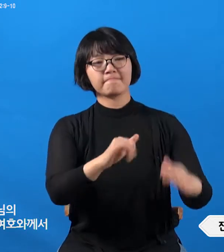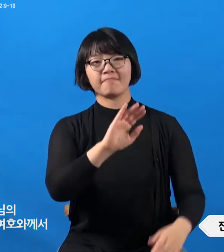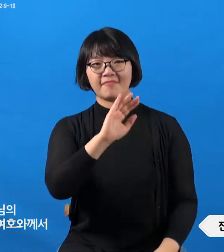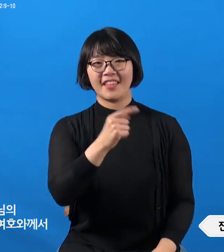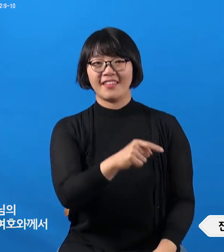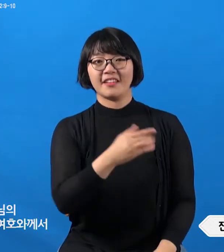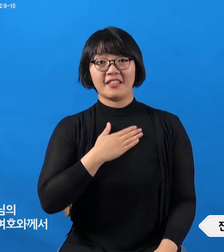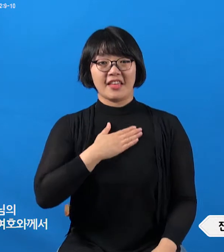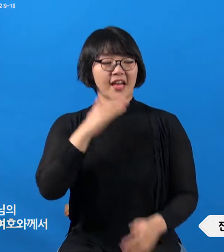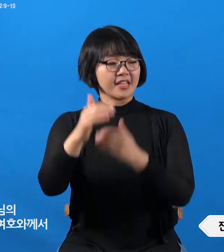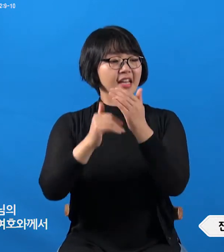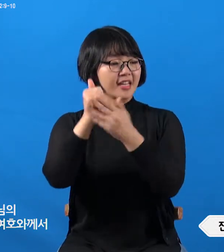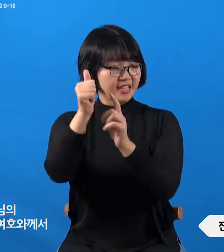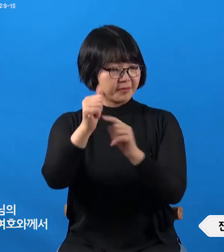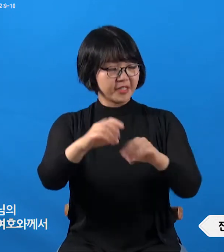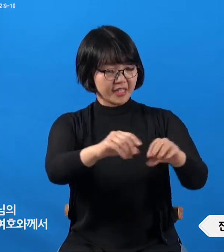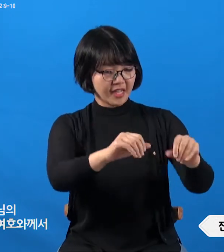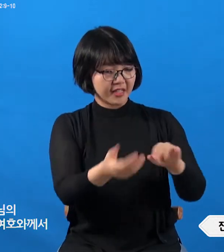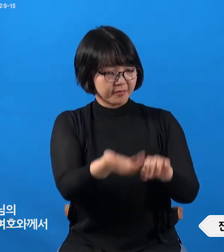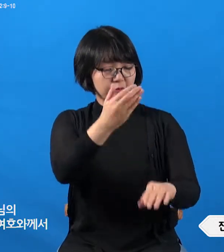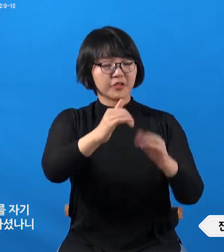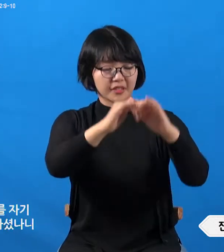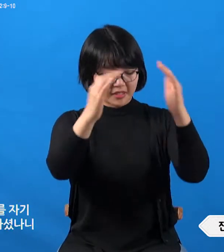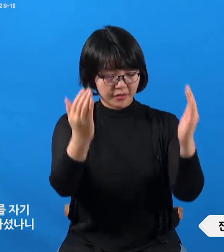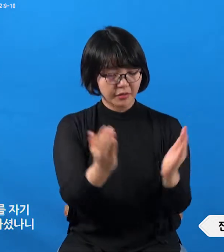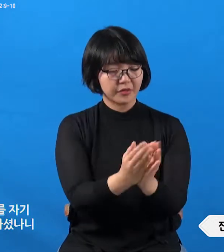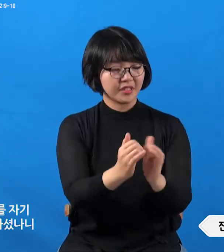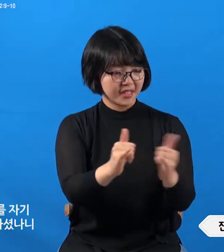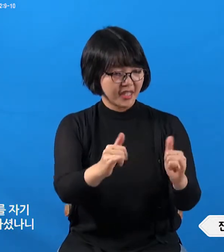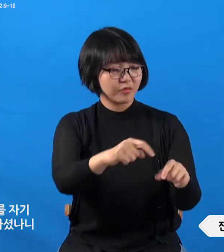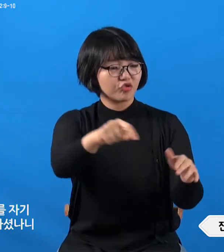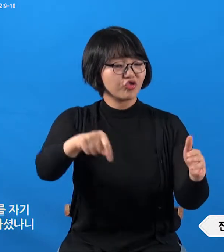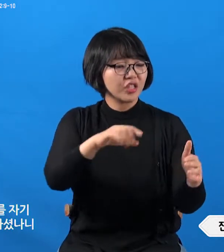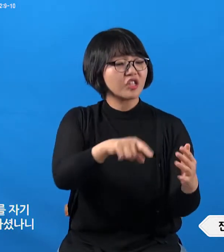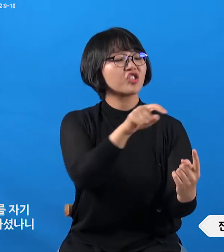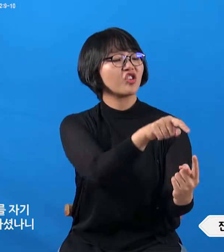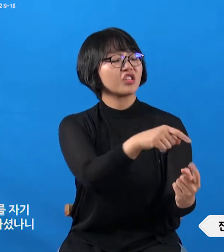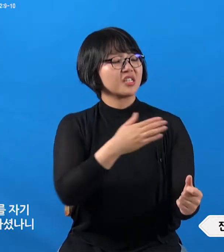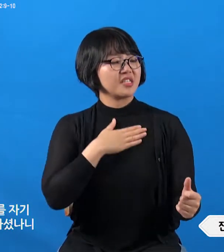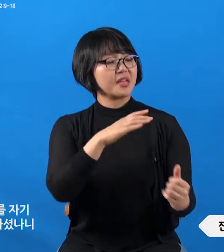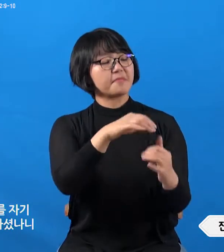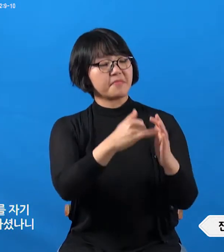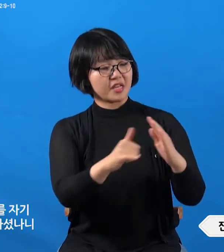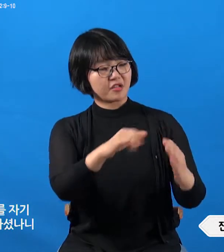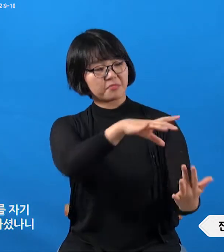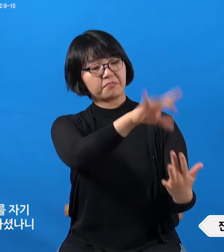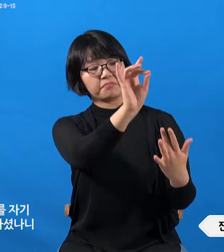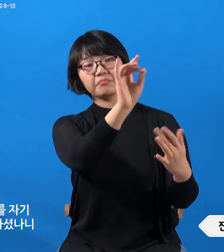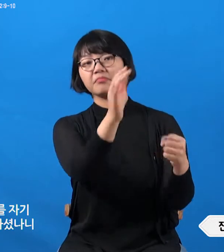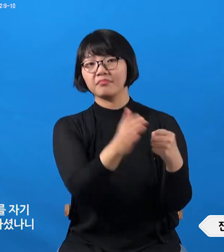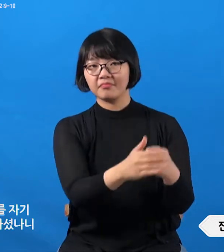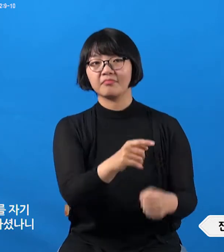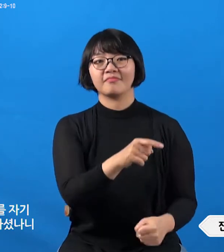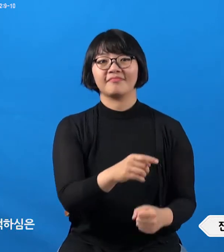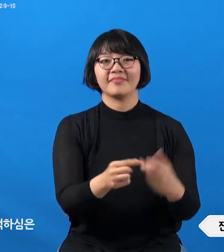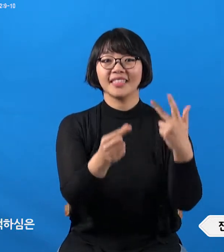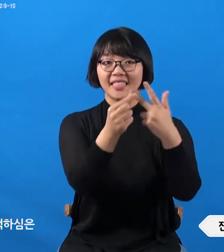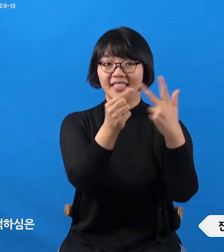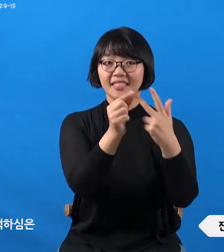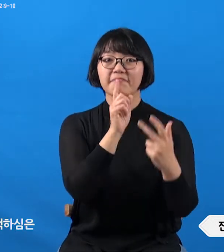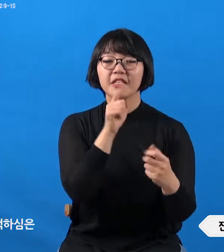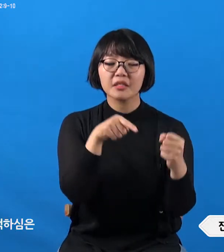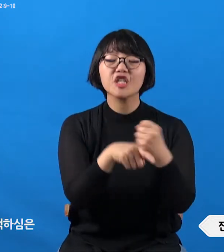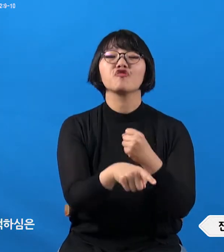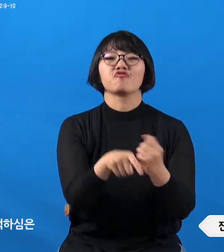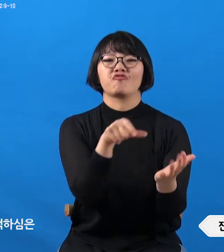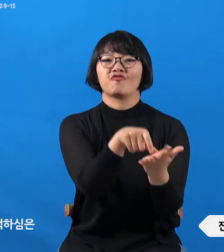성민이라. 내 하나님 여호와께서 지상 만민 중에서 너를 자기 기업의 백성으로 택하셨나니. 7절에